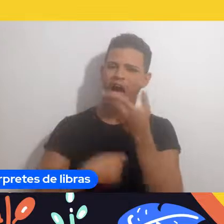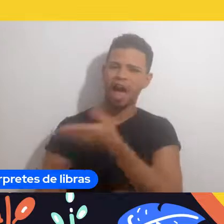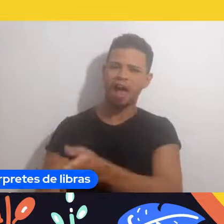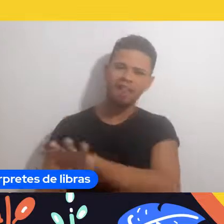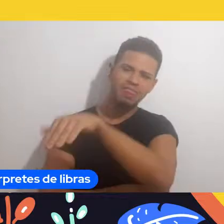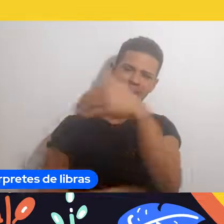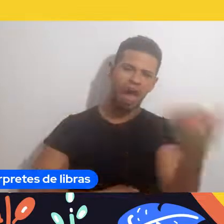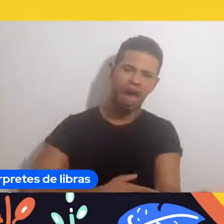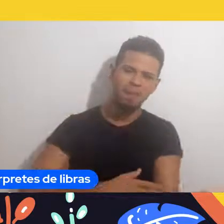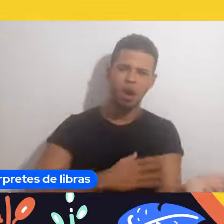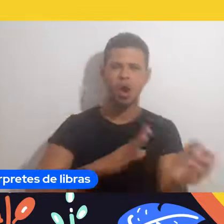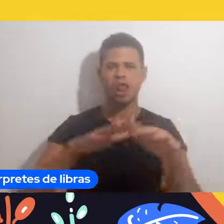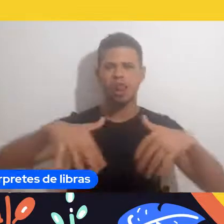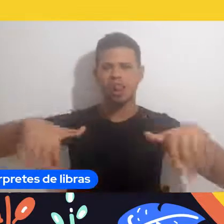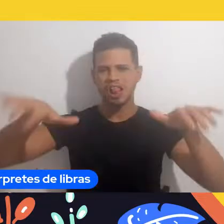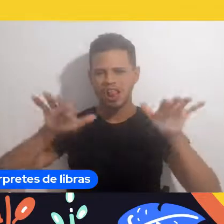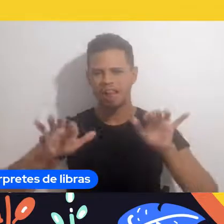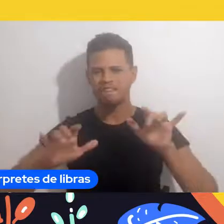molhou o sofá.